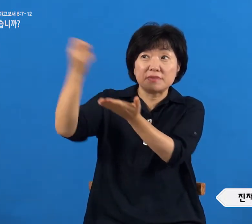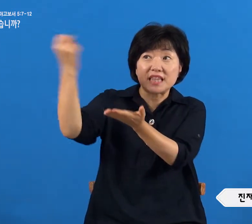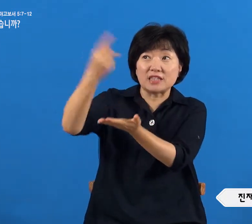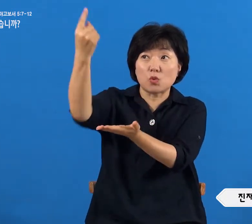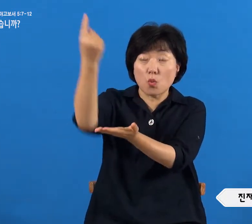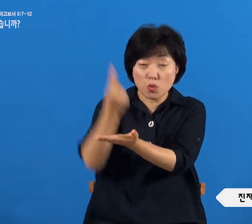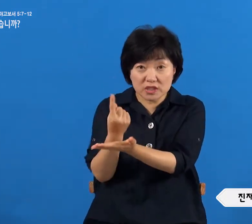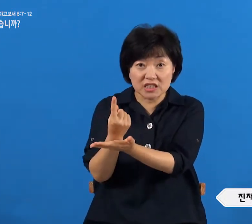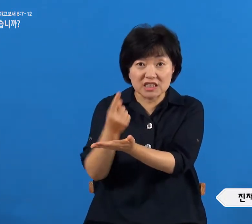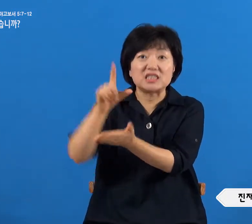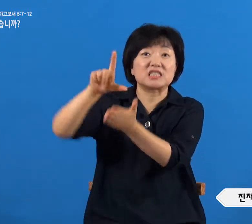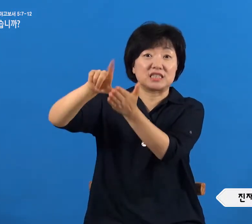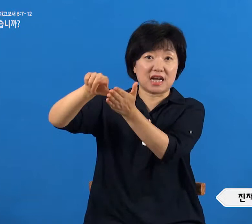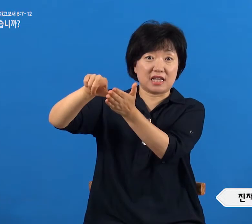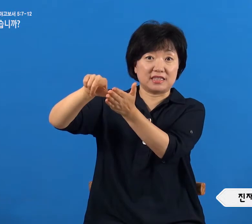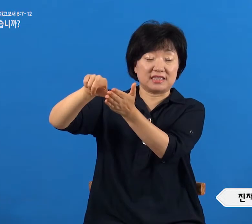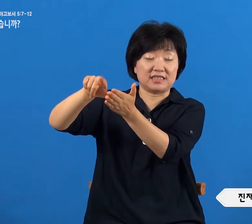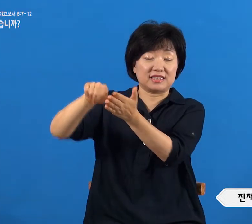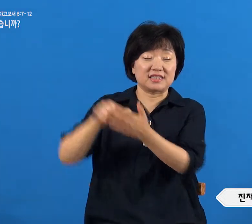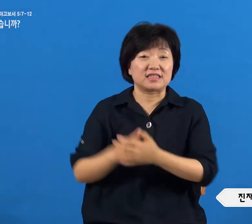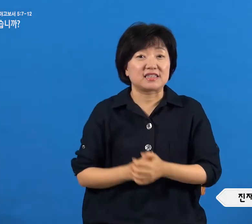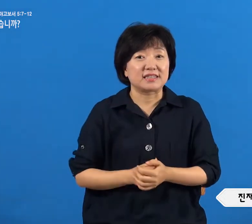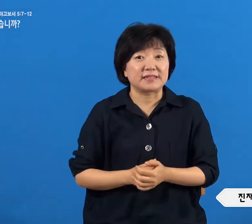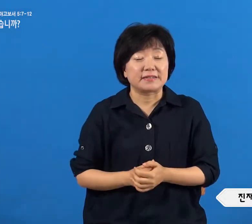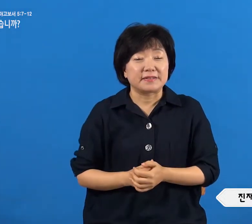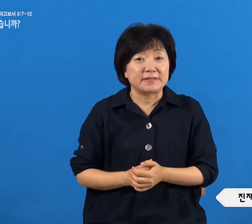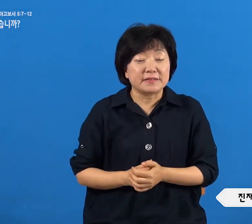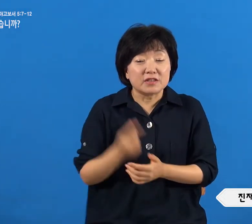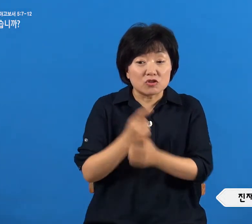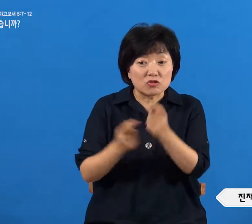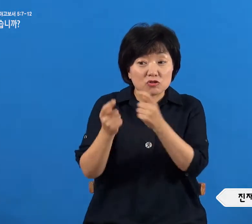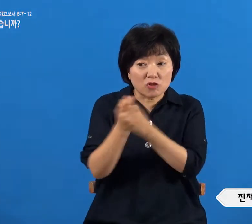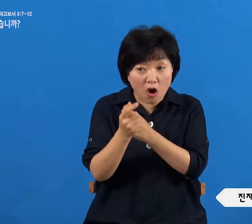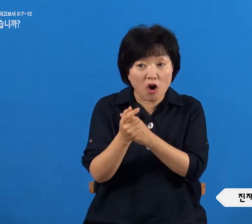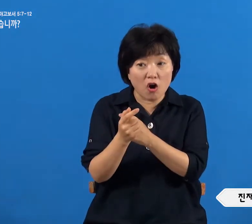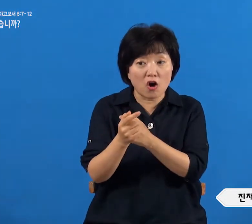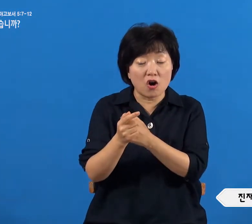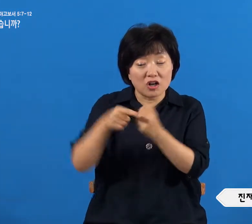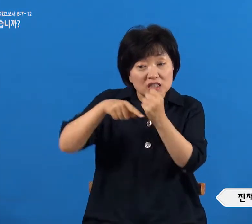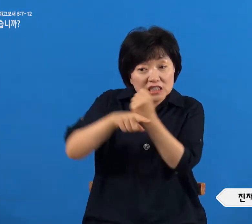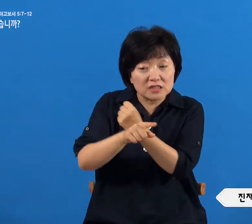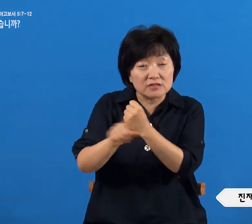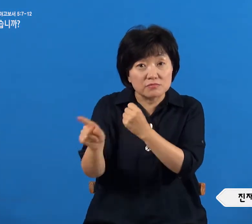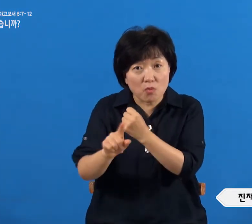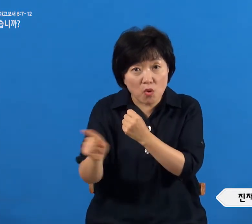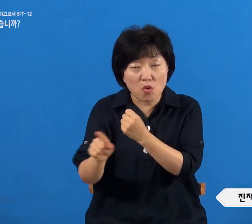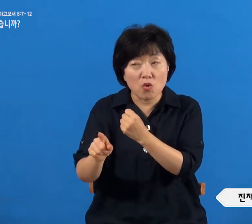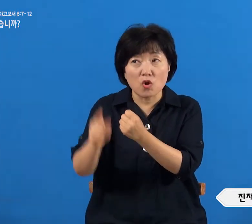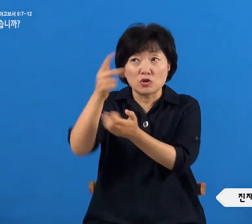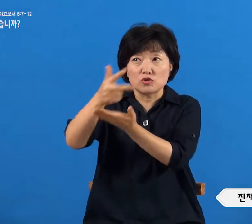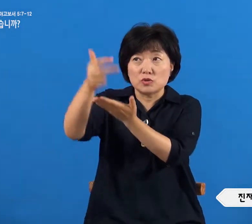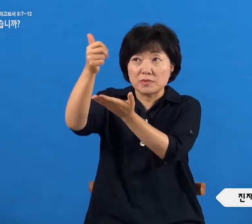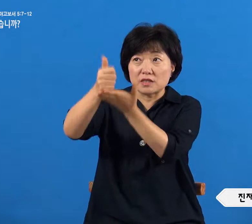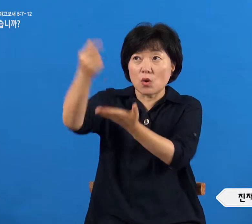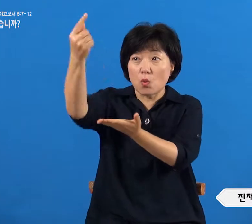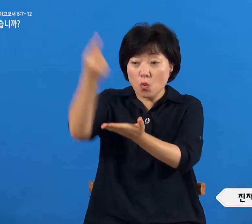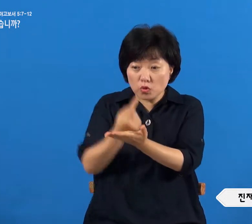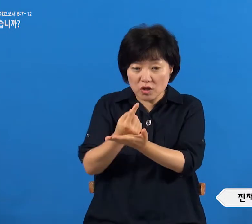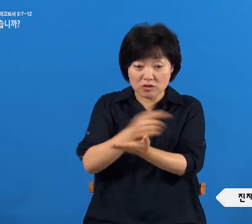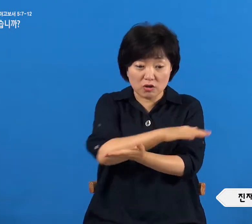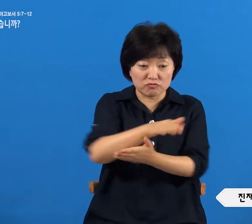재림을 이야기합니다. 조금 더 넓게 이야기한다면 주님께서 우리 가운데 오셔서 역사하시는